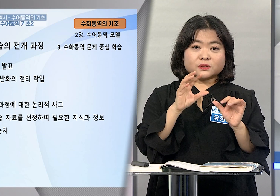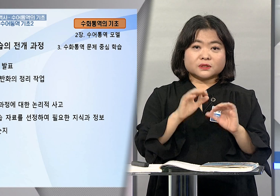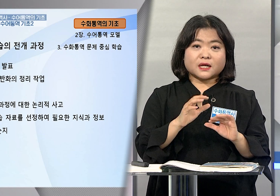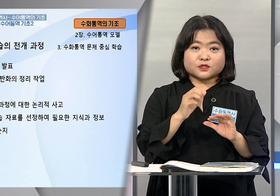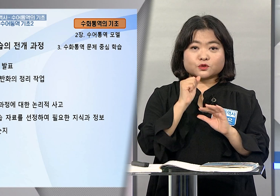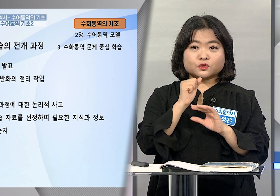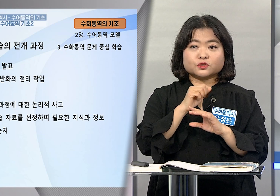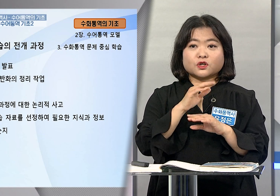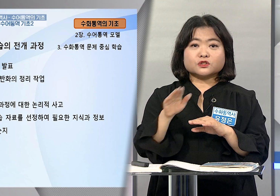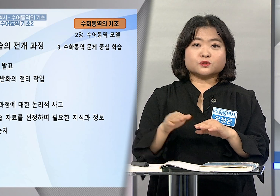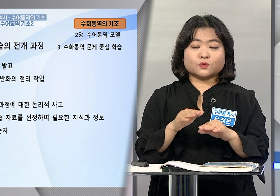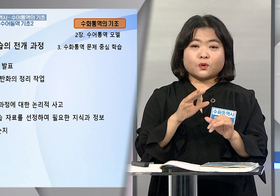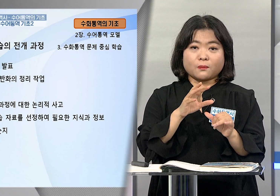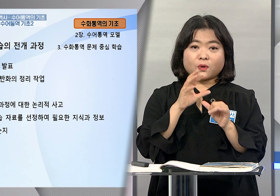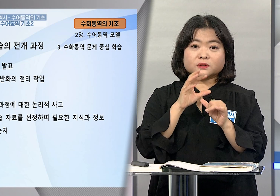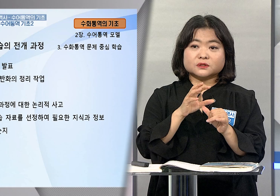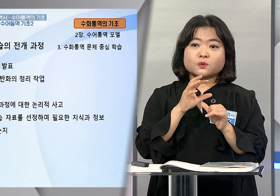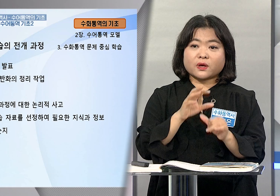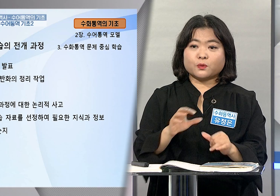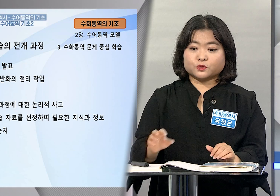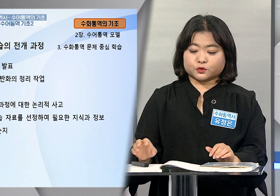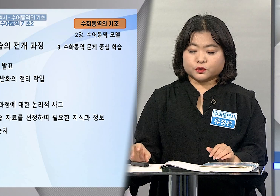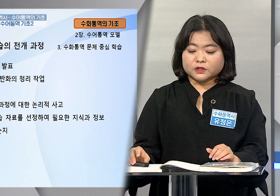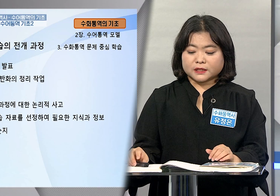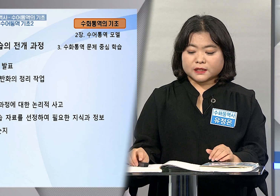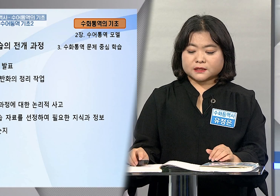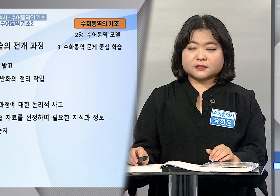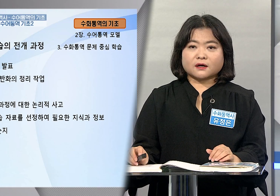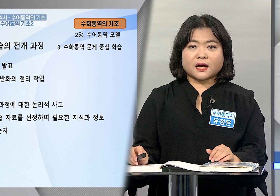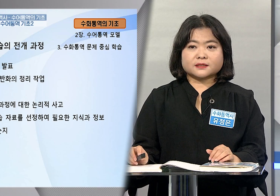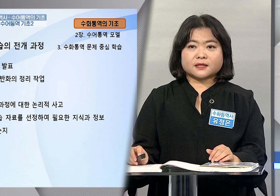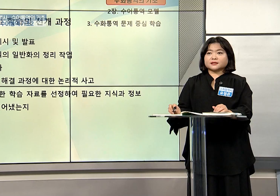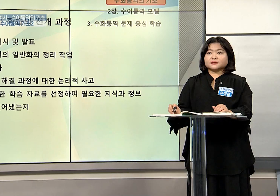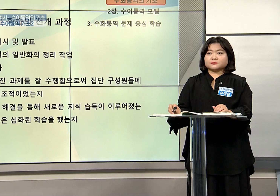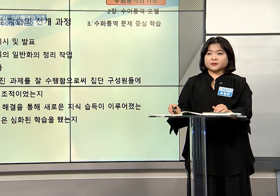내용을 가지고 저희들도 한번 응용해 볼 수 있을 거라 생각이 듭니다.